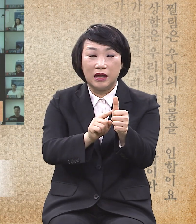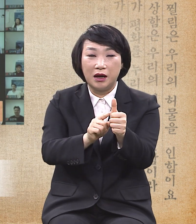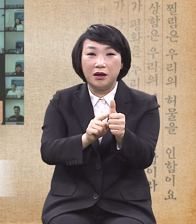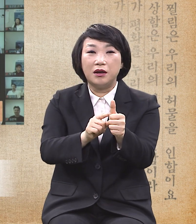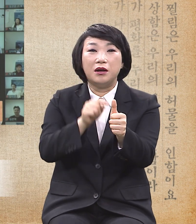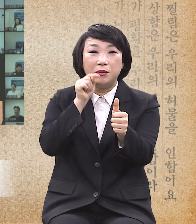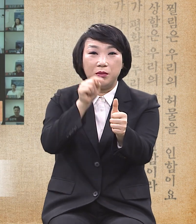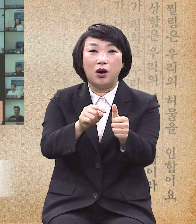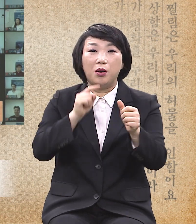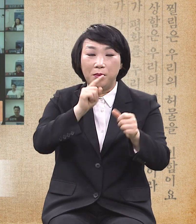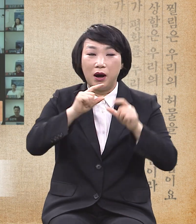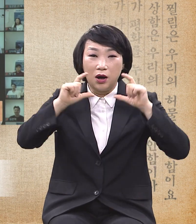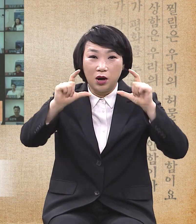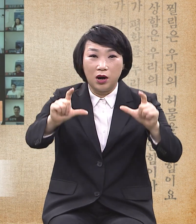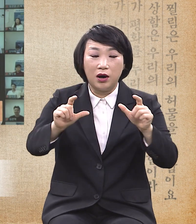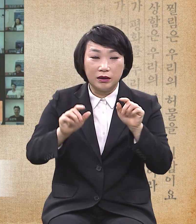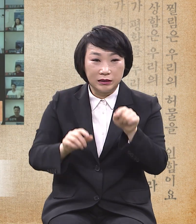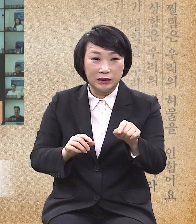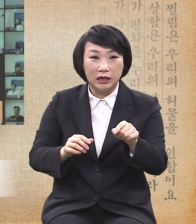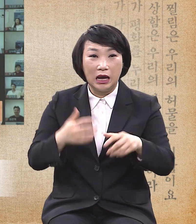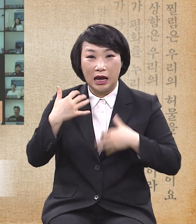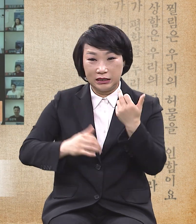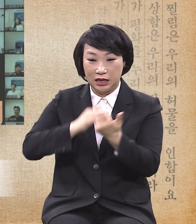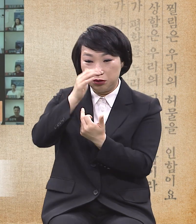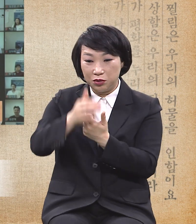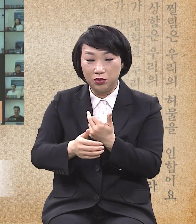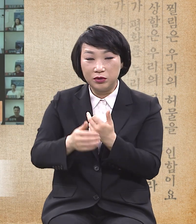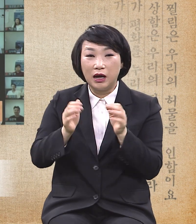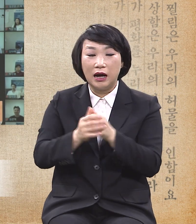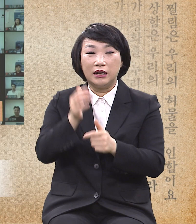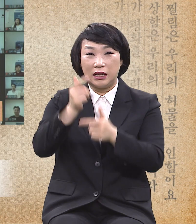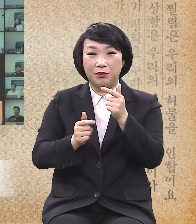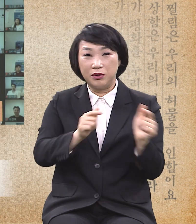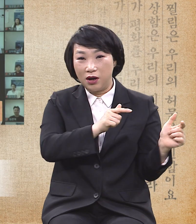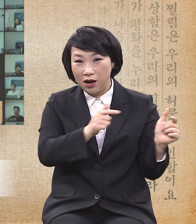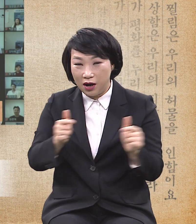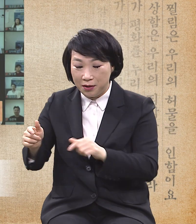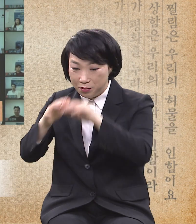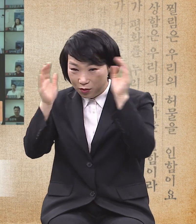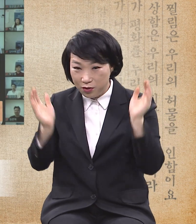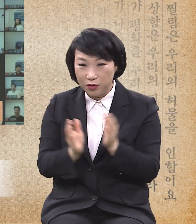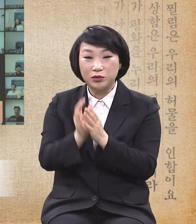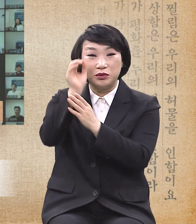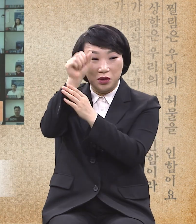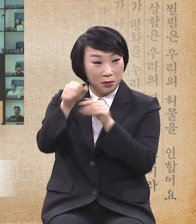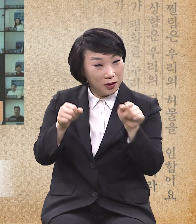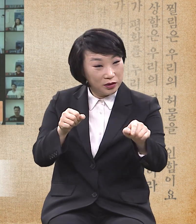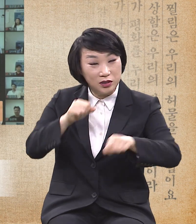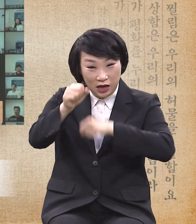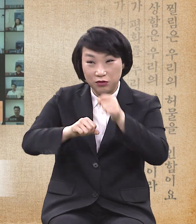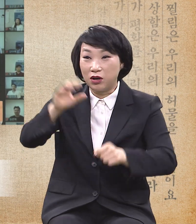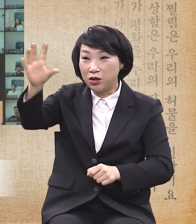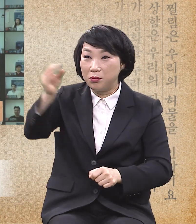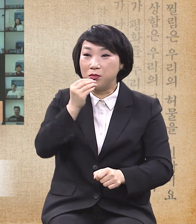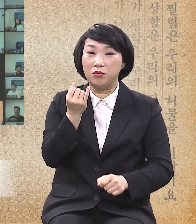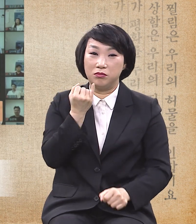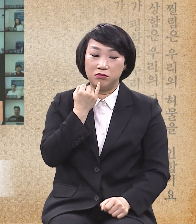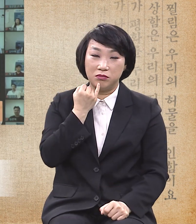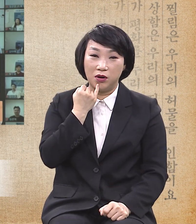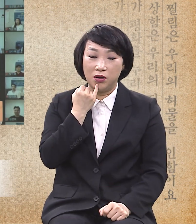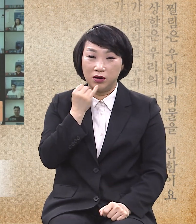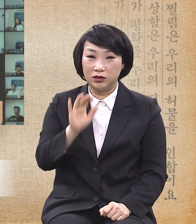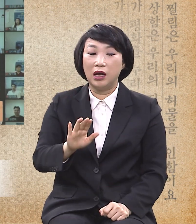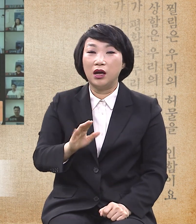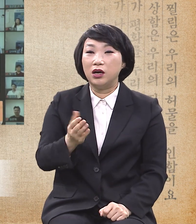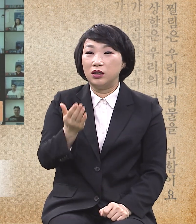명하여 가라사대, 동산 각종 실과의 나무는 유무이로 먹되